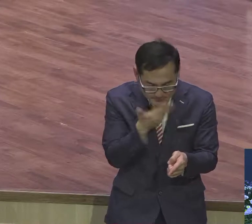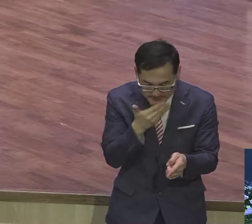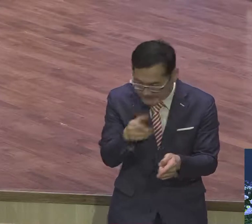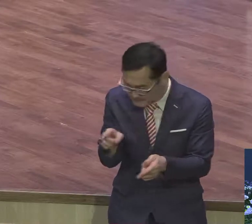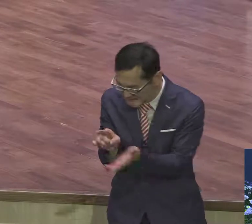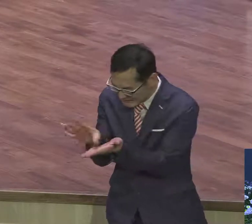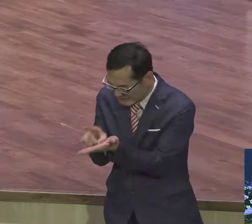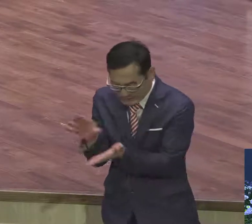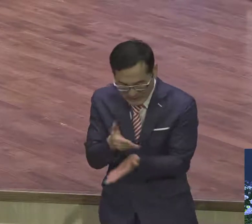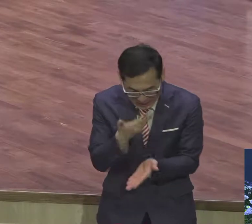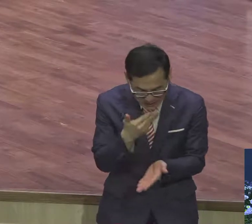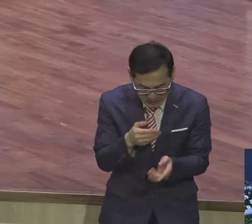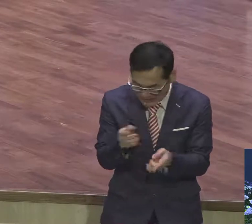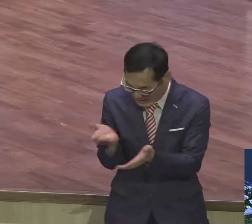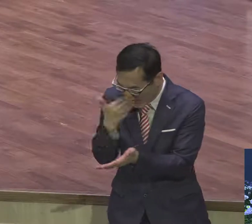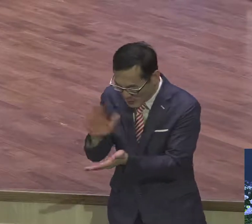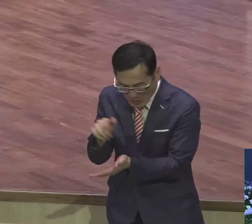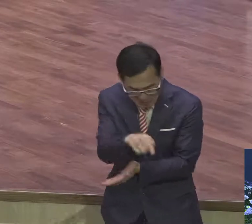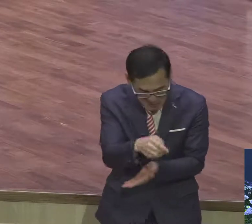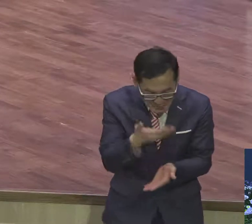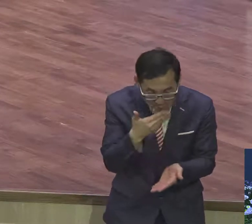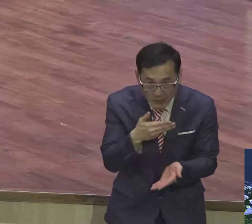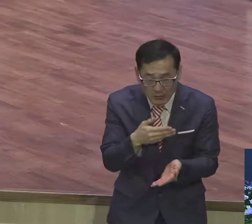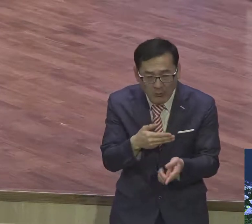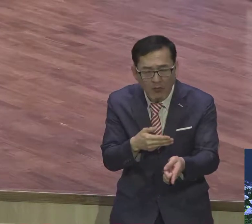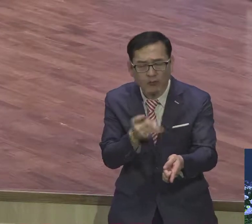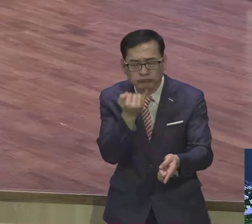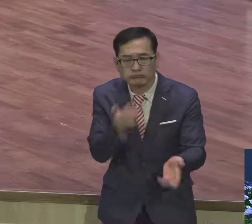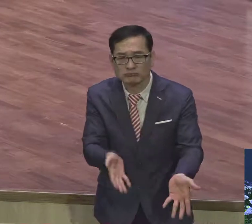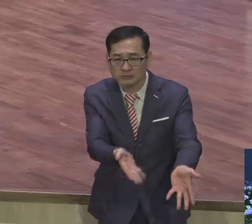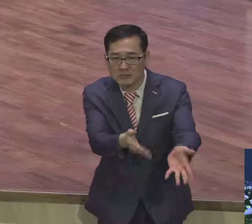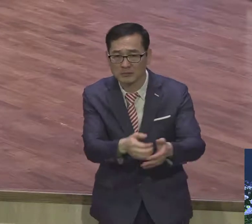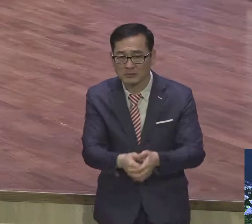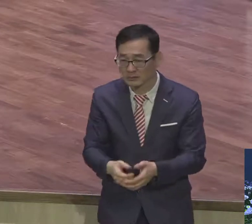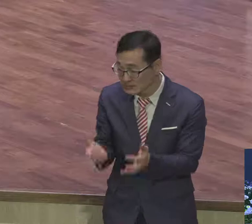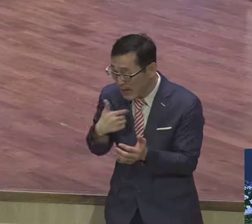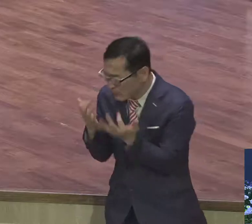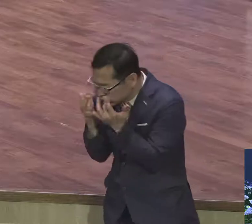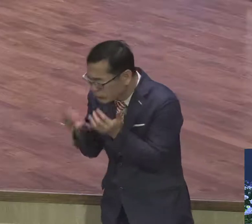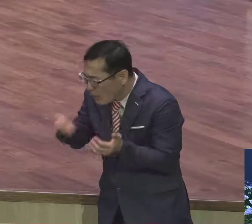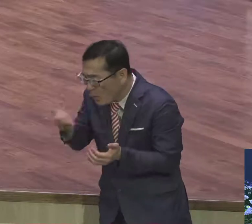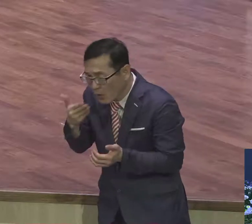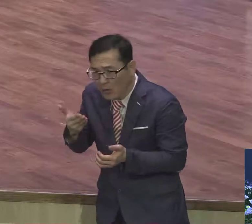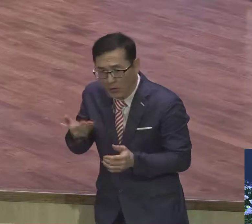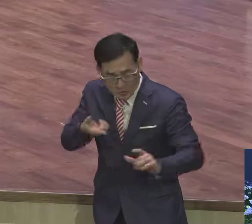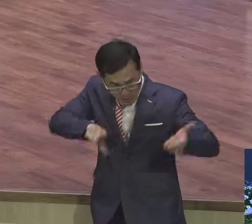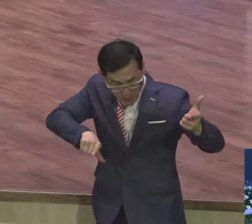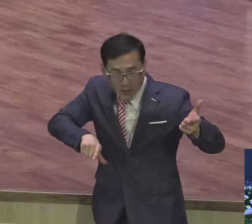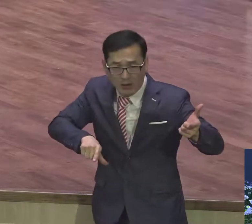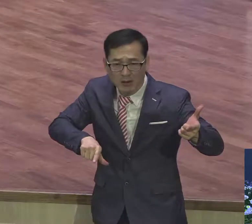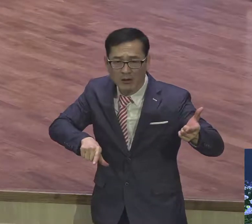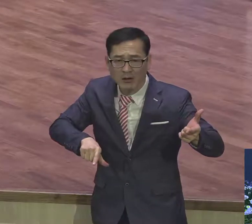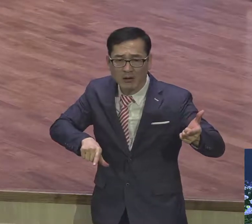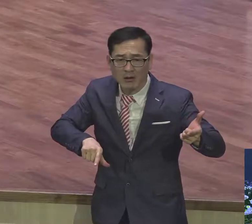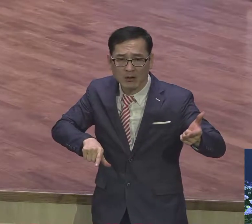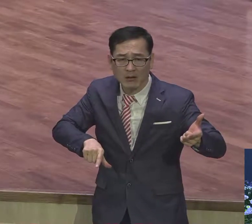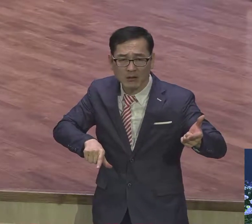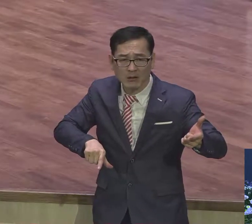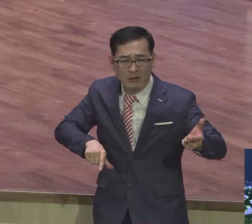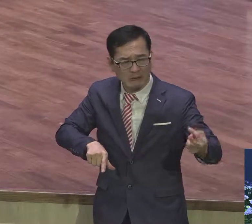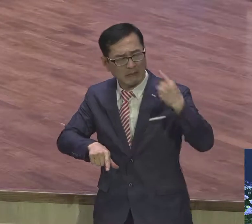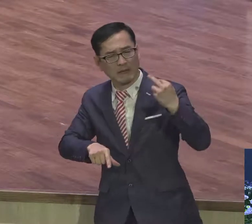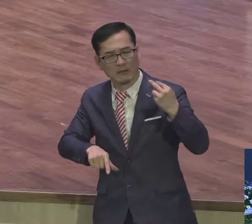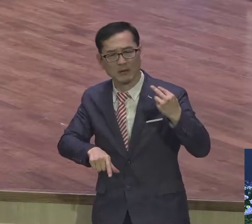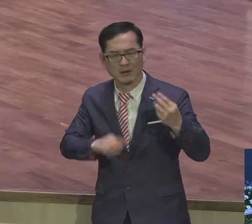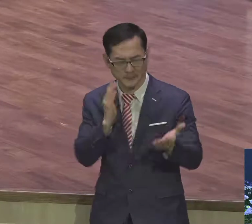모든 음식은 뭐요? 하나님 주신 것이다 먹지 않아야 될 이유도 없고 먹어야 될 이유도 없고 이거 뭐 중요한